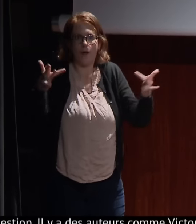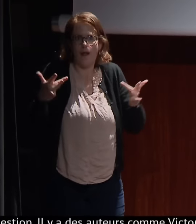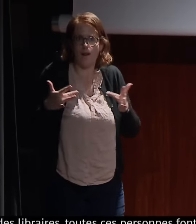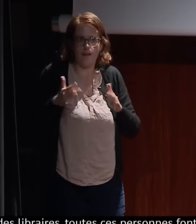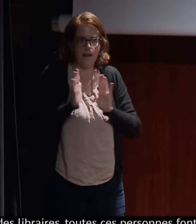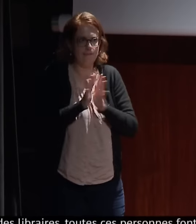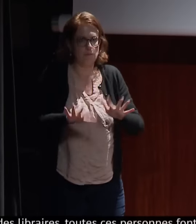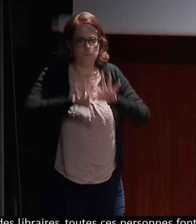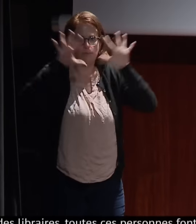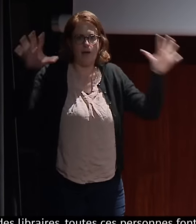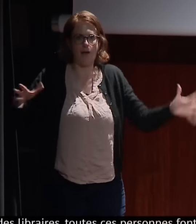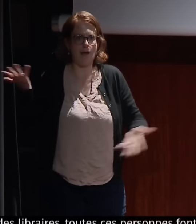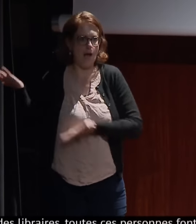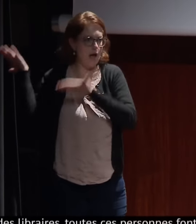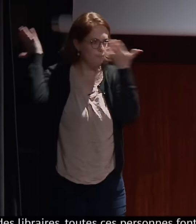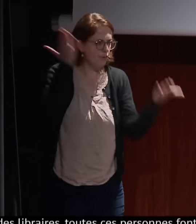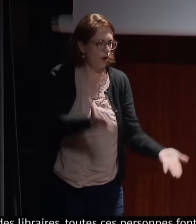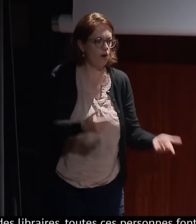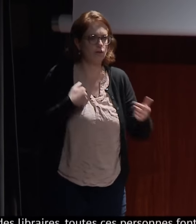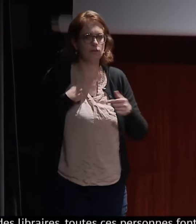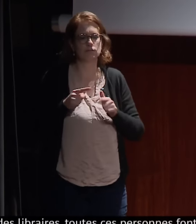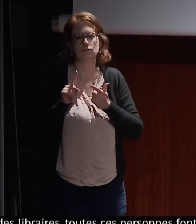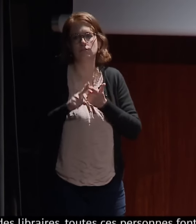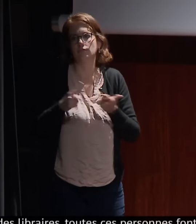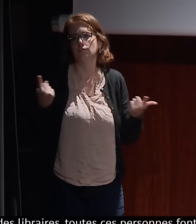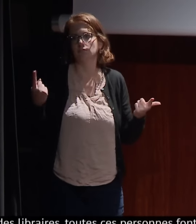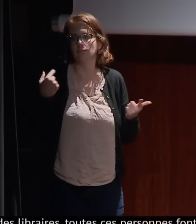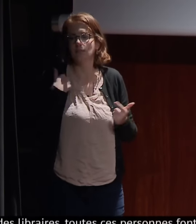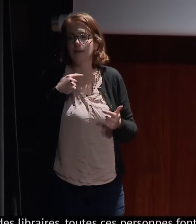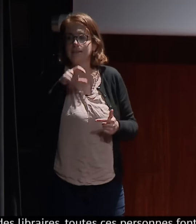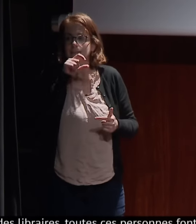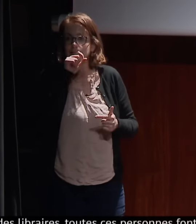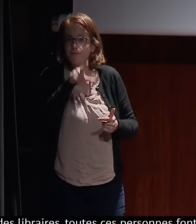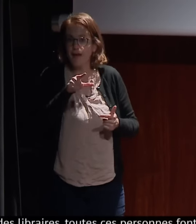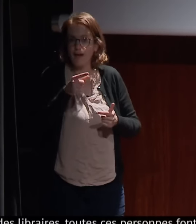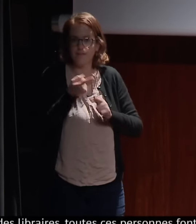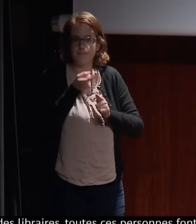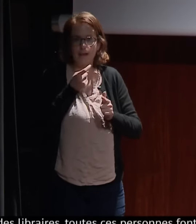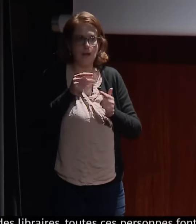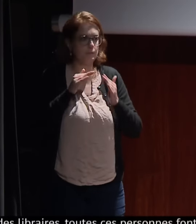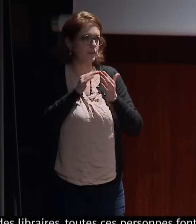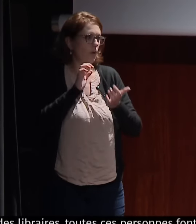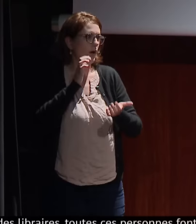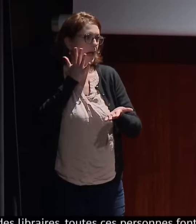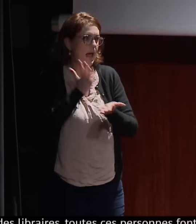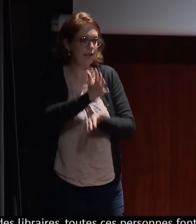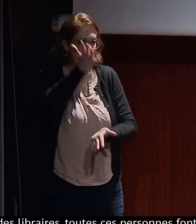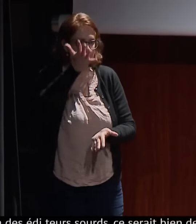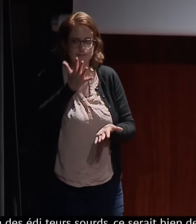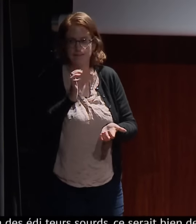lancé le mouvement, aux éditions Monica Companies, par exemple.